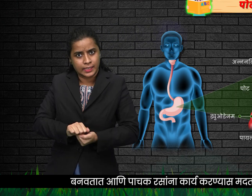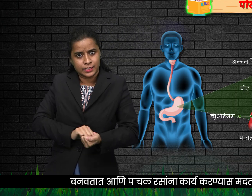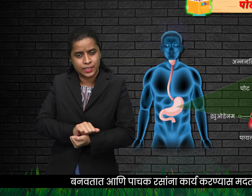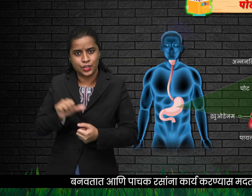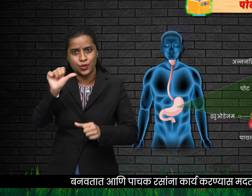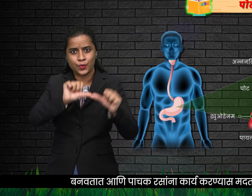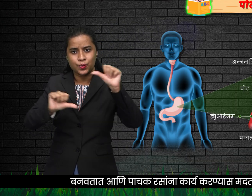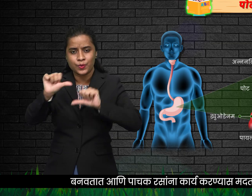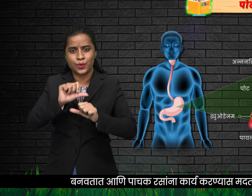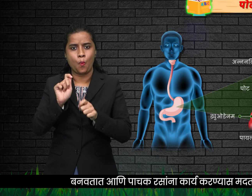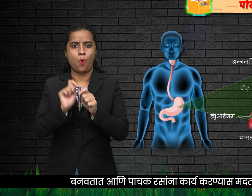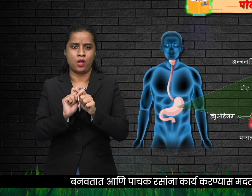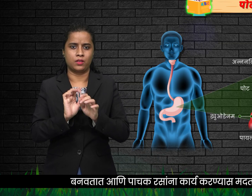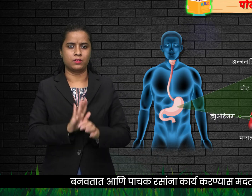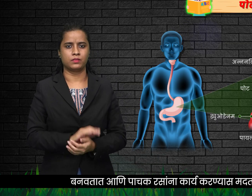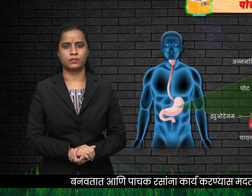करते.